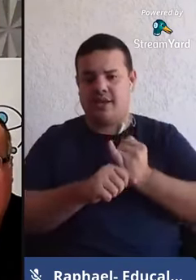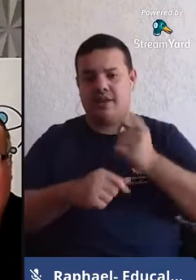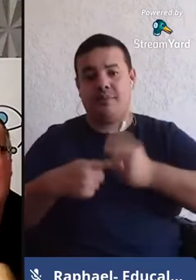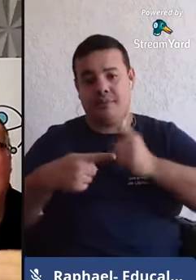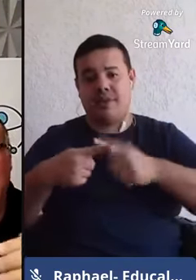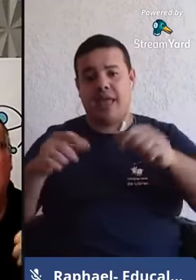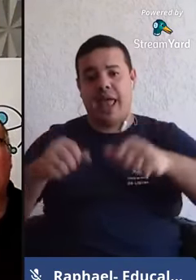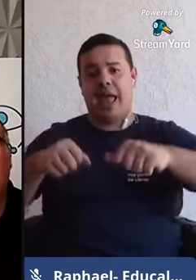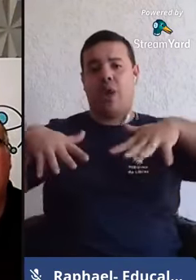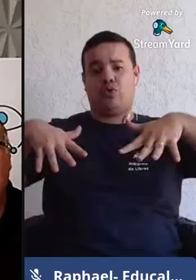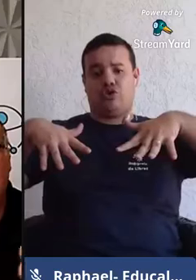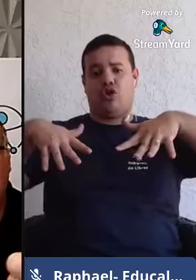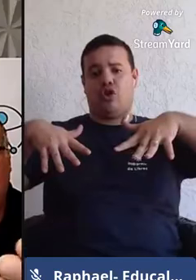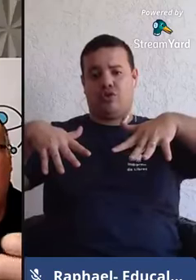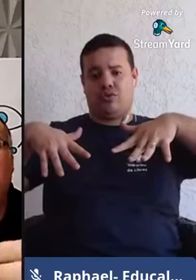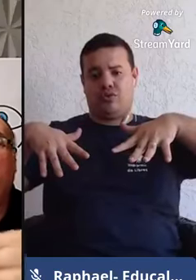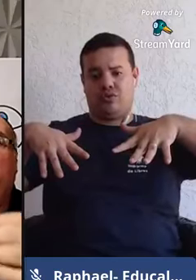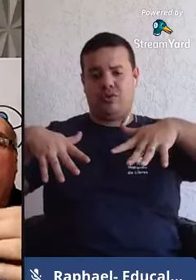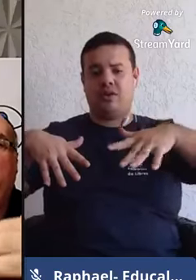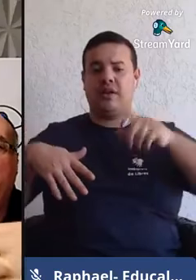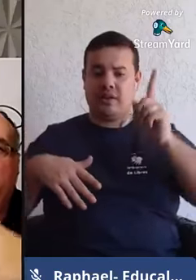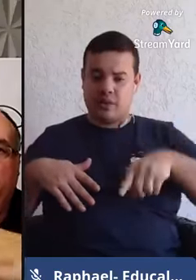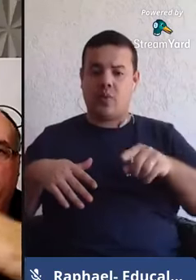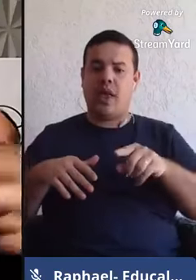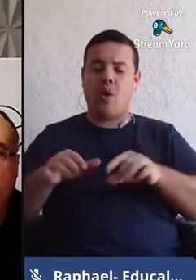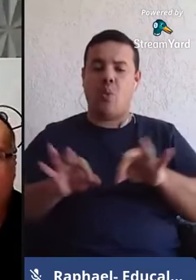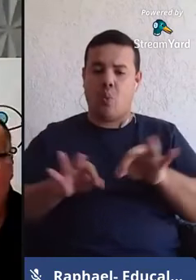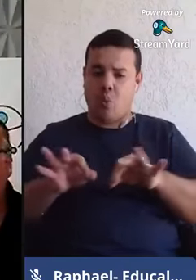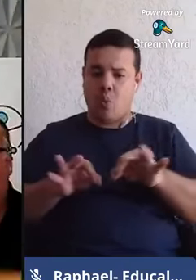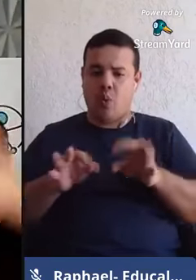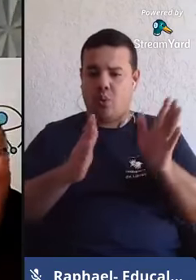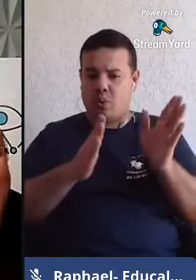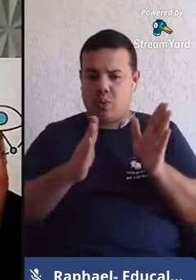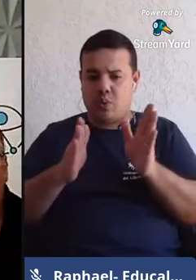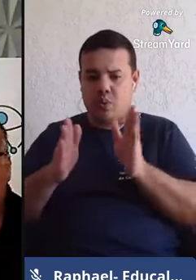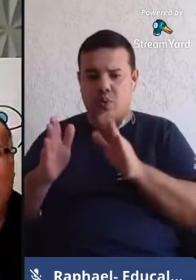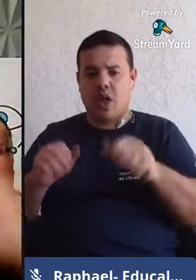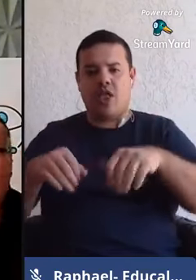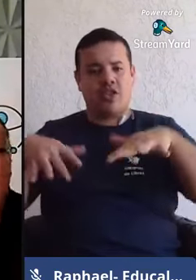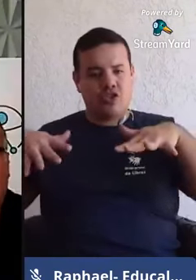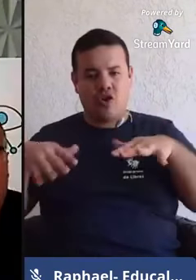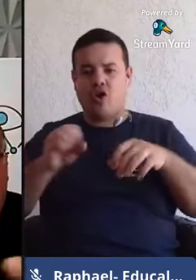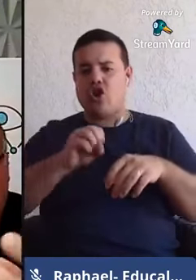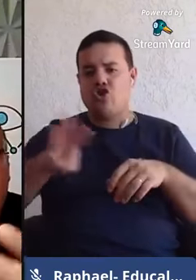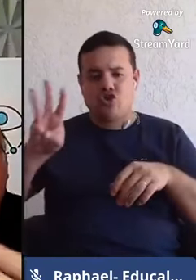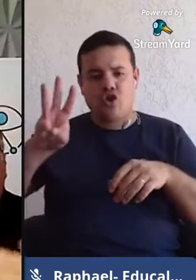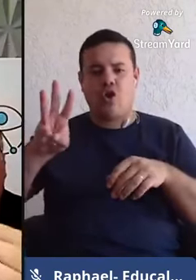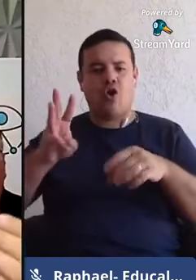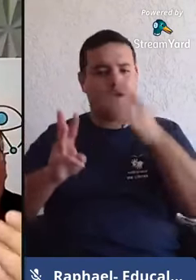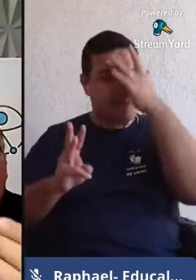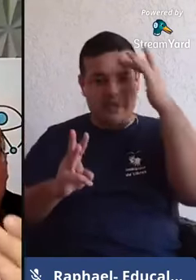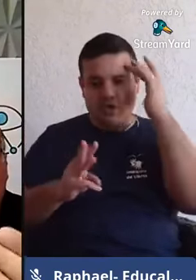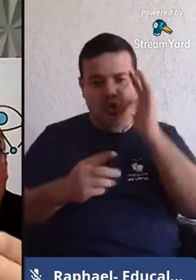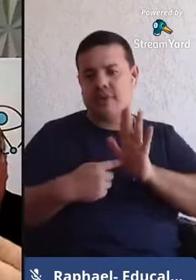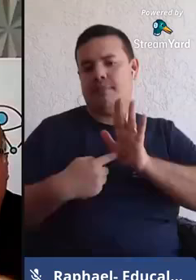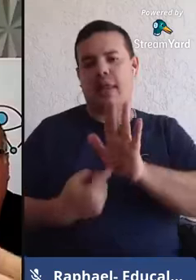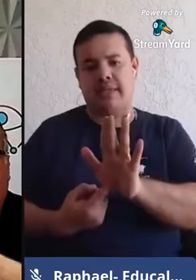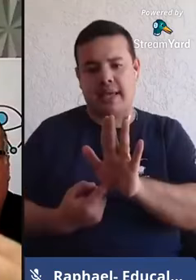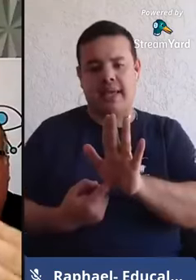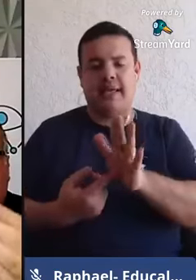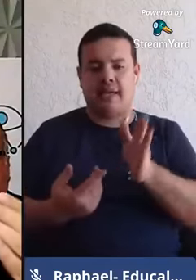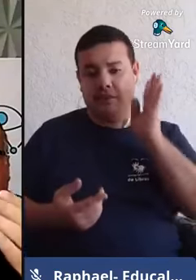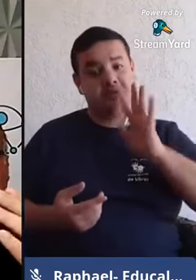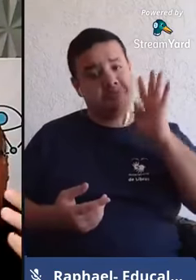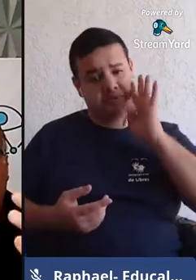Cid. Então vai ser um programa de auditório, um programa com um show de calor, vai ser um troço bem bacana. Então eu não consigo fazer